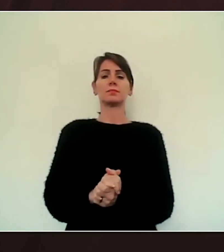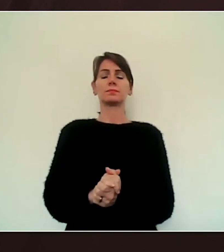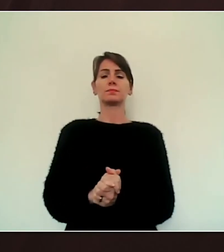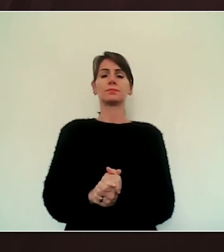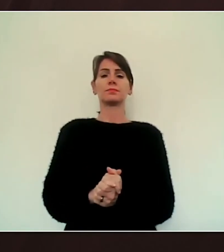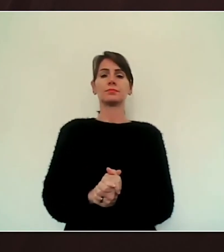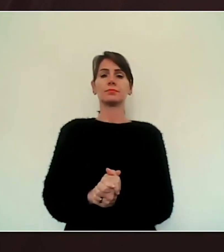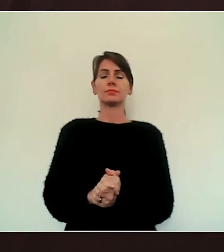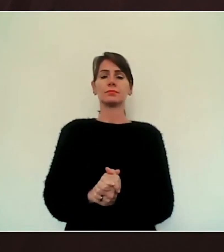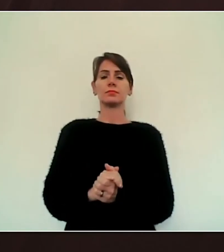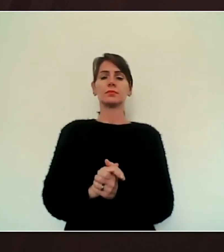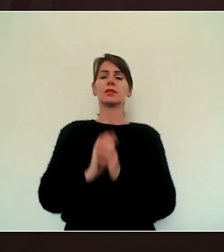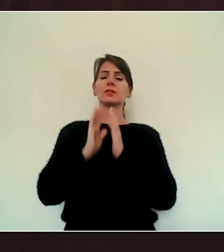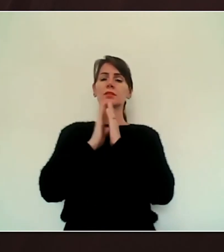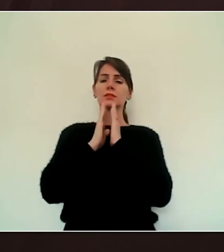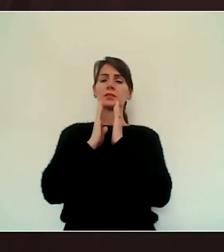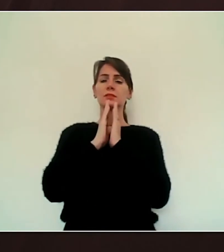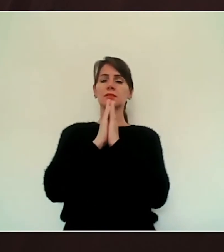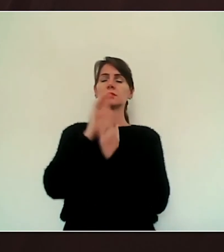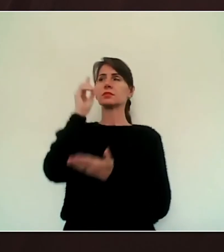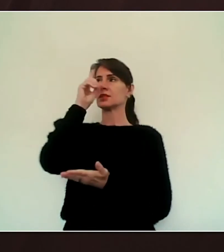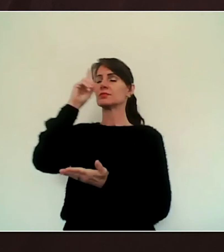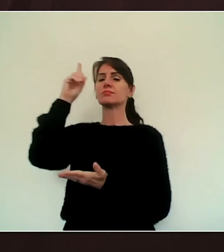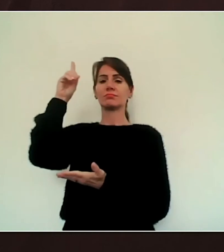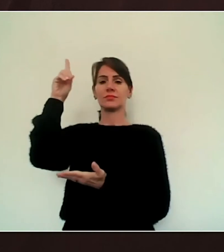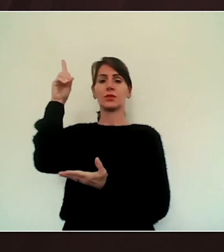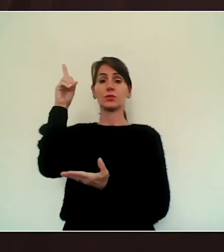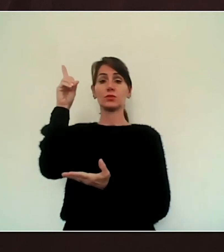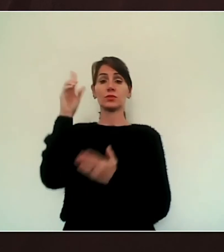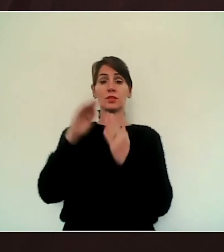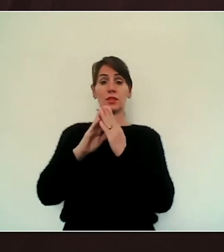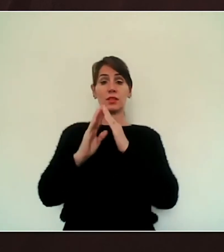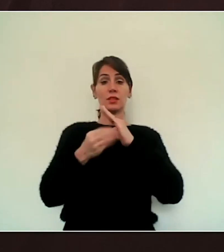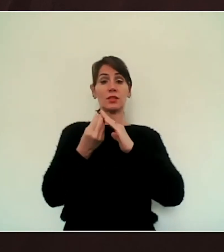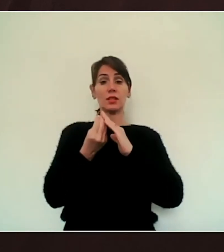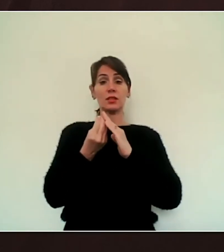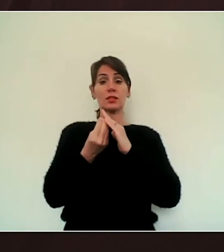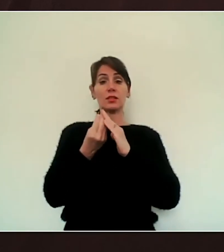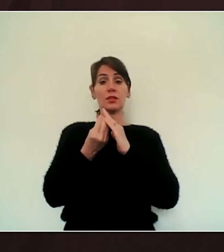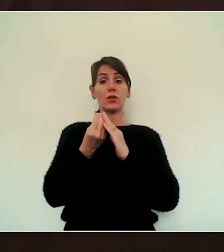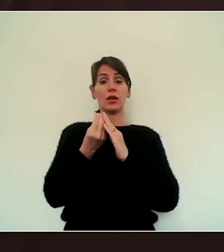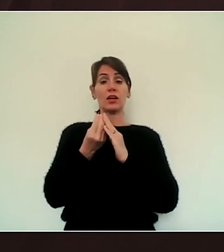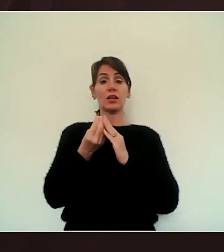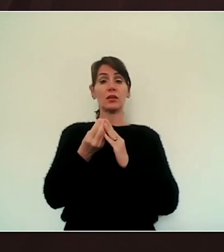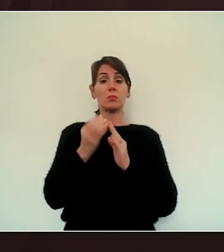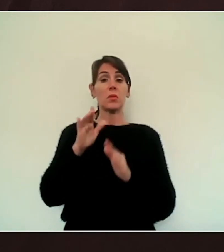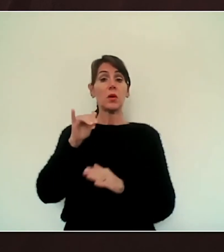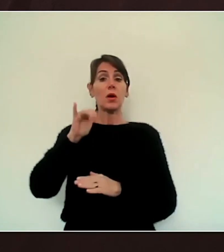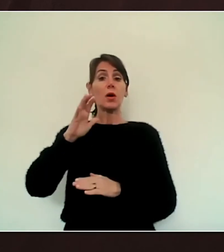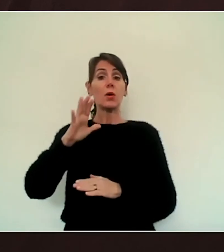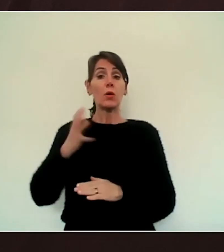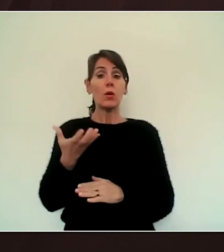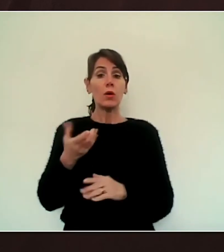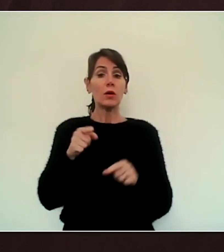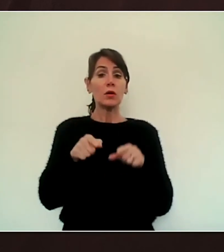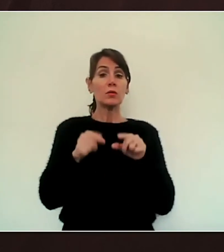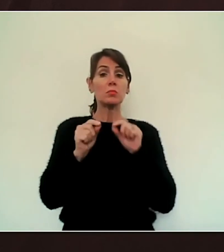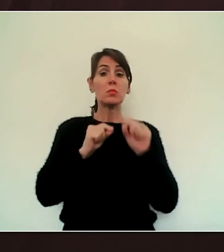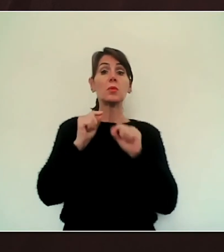irmãos, graças a Deus, o que está acontecendo no nosso meio, irmãos? O que está acontecendo? Ó Senhor